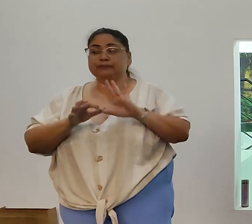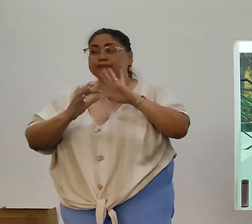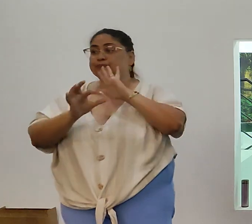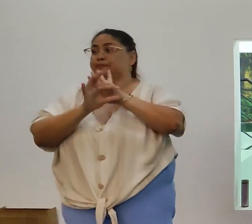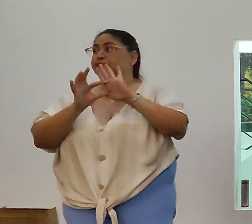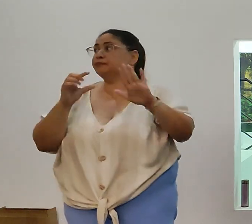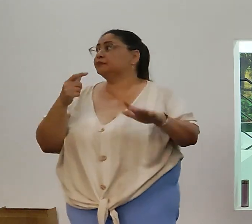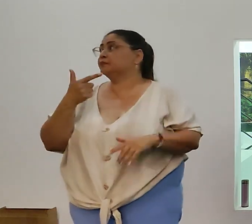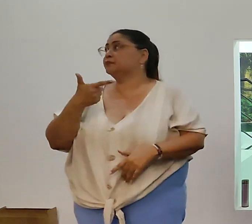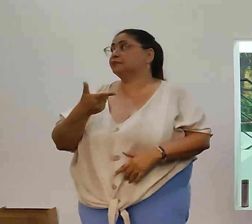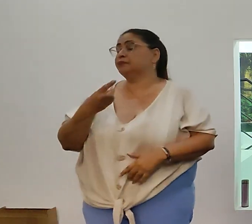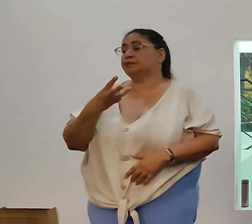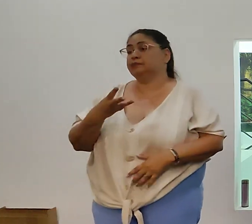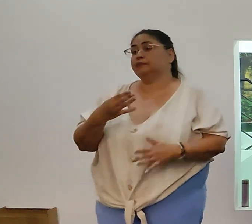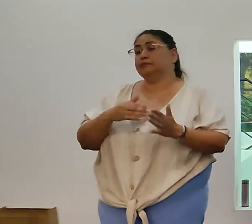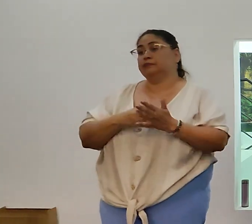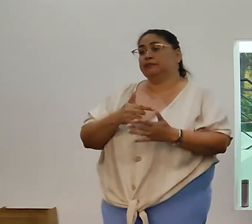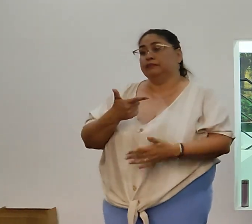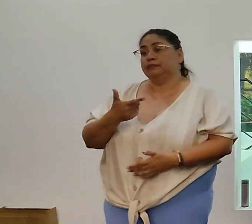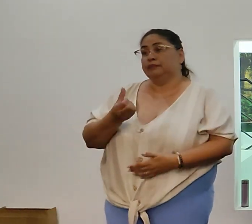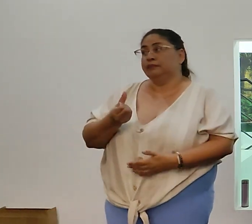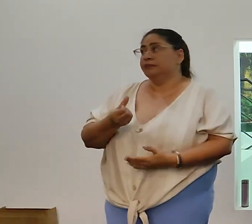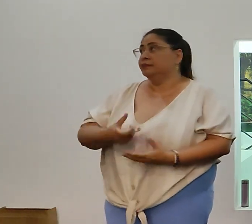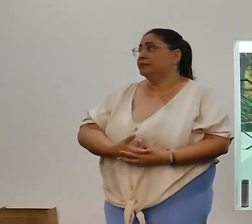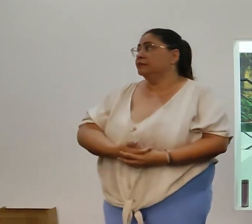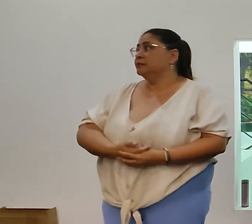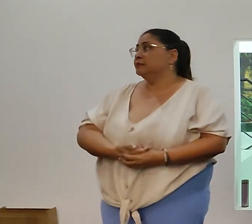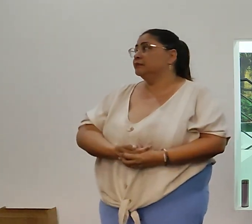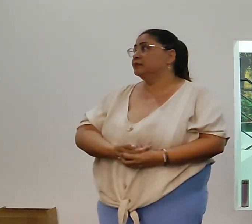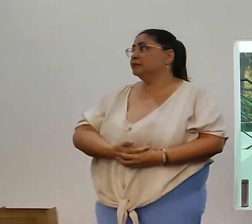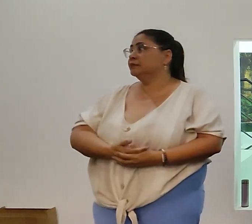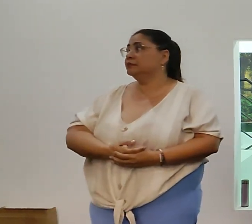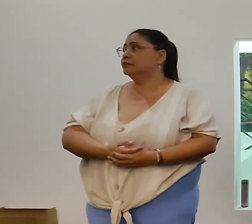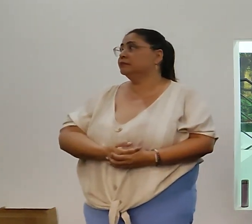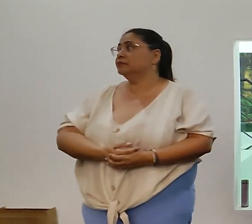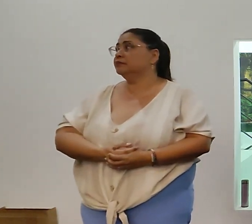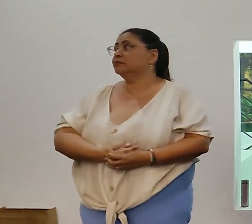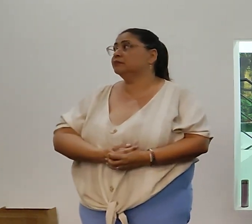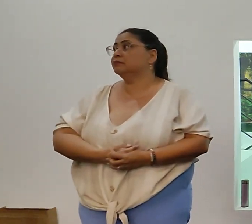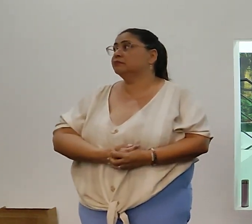Versículo 23 ao versículo 26, acompanhe comigo.